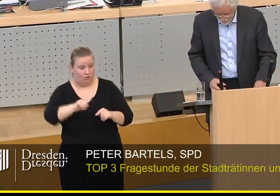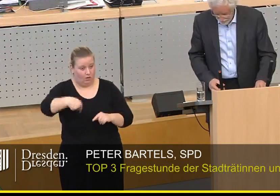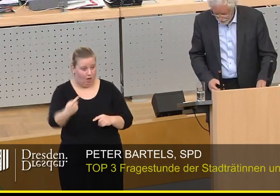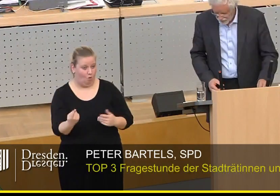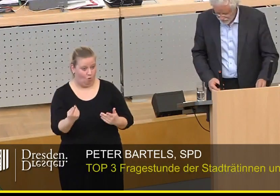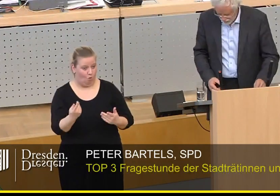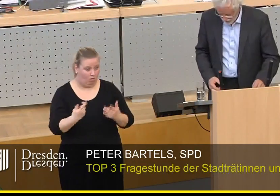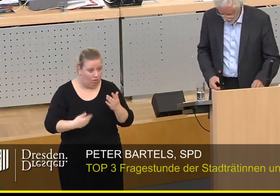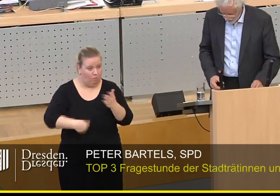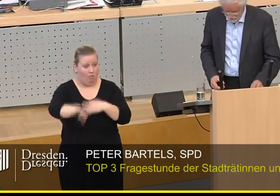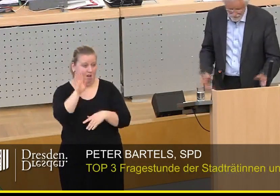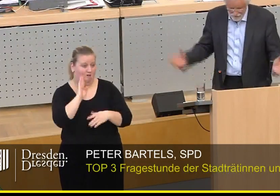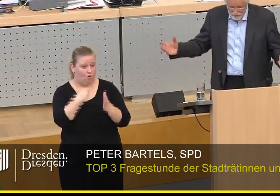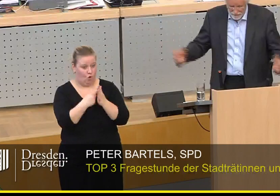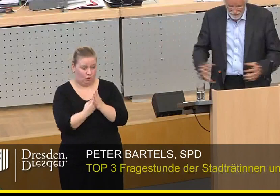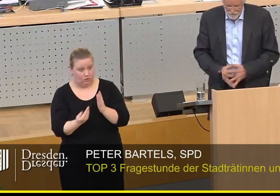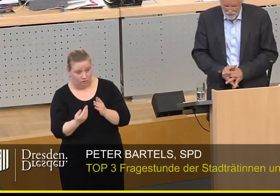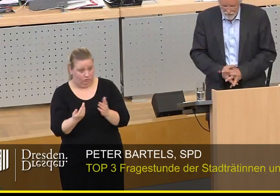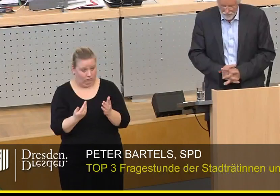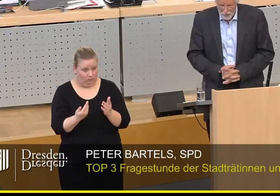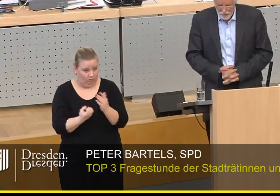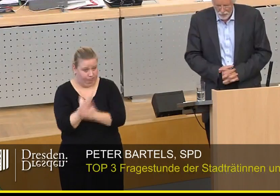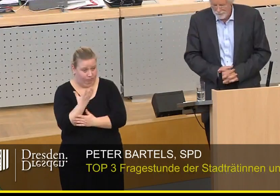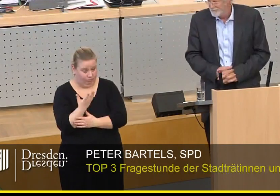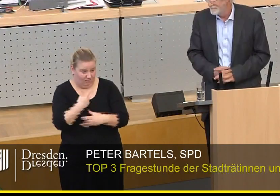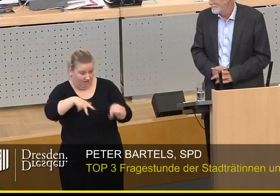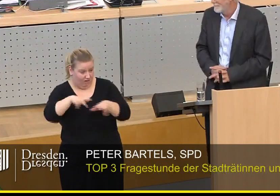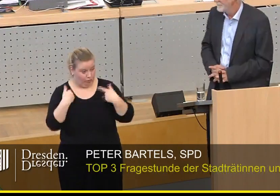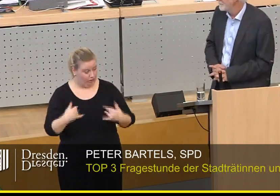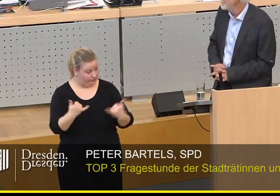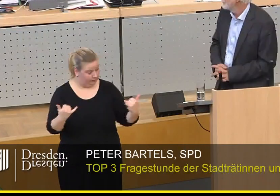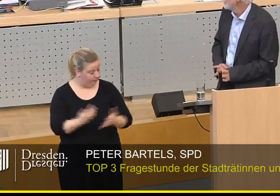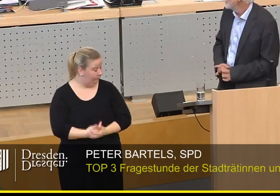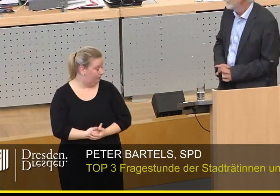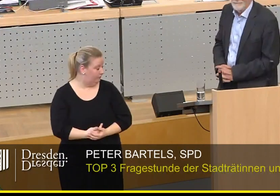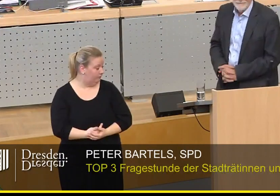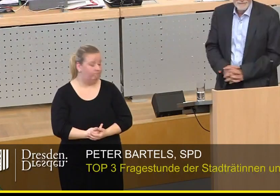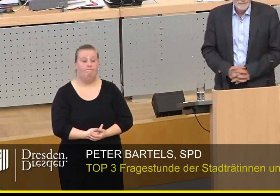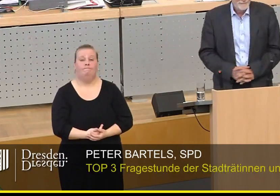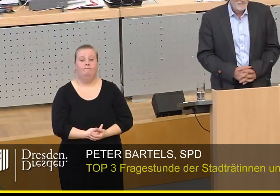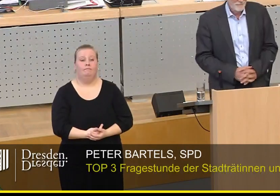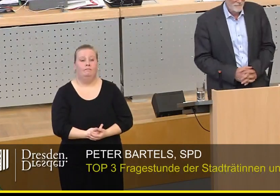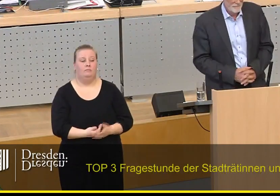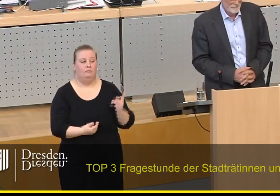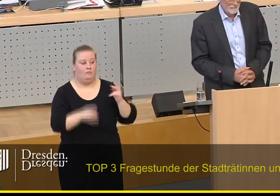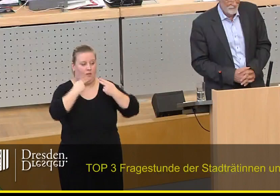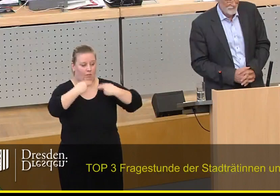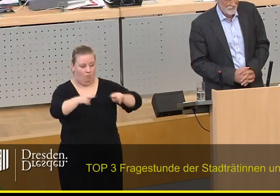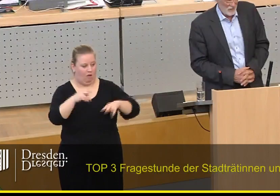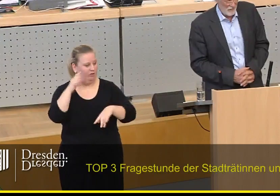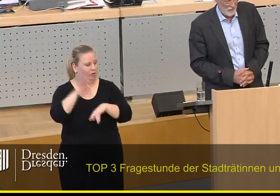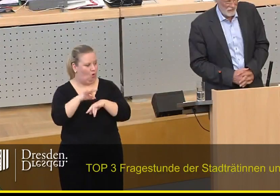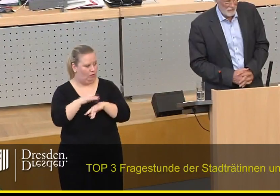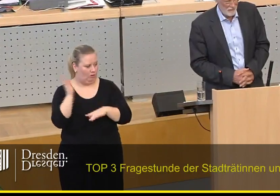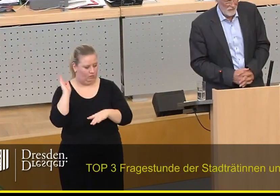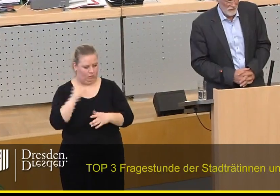höhere Wohnkosten verursachen könnte. Wie geht die Verwaltung damit um? Vielen Dank. Die Beantwortung übernimmt Frau Dr.